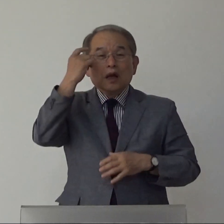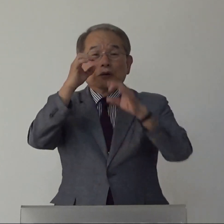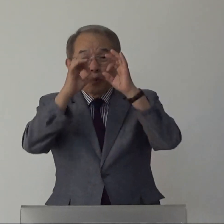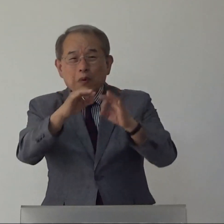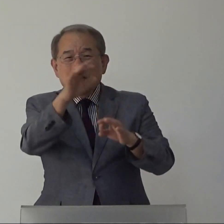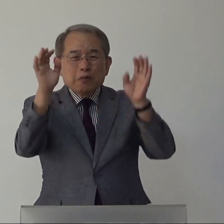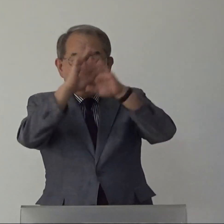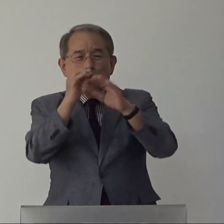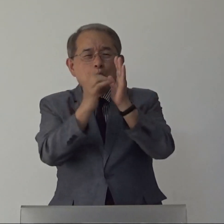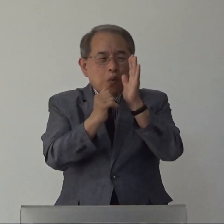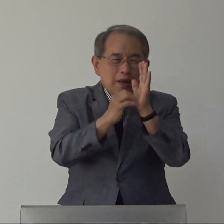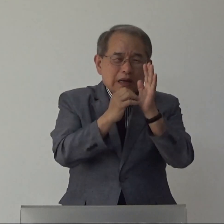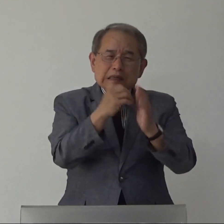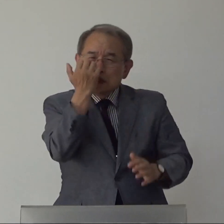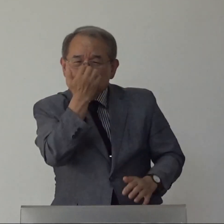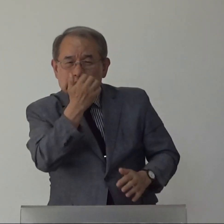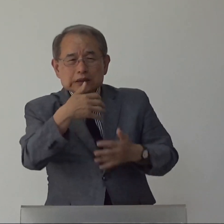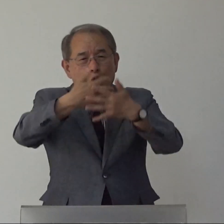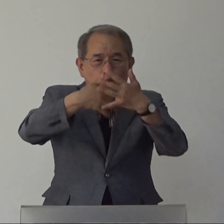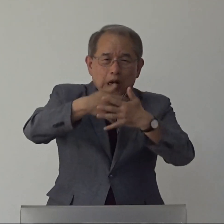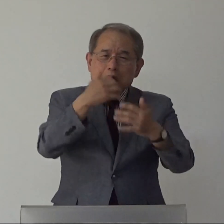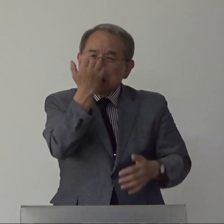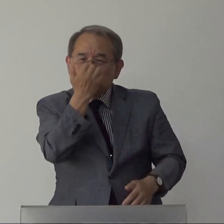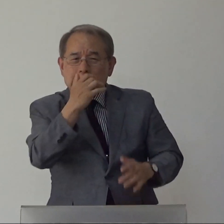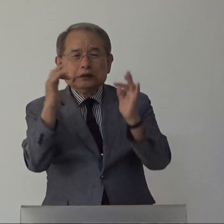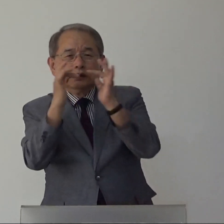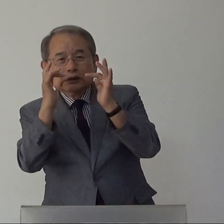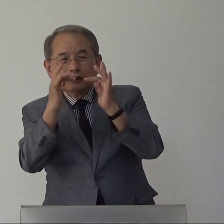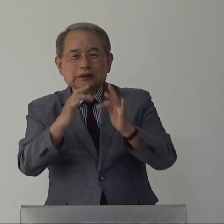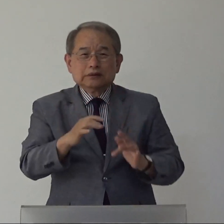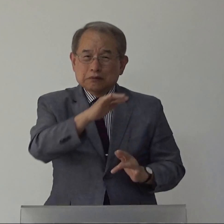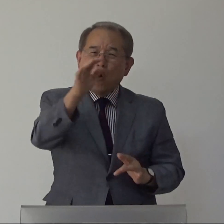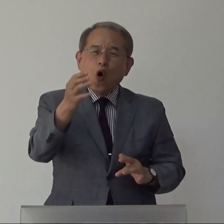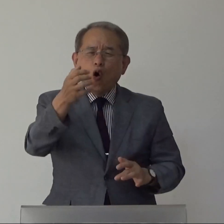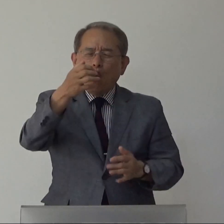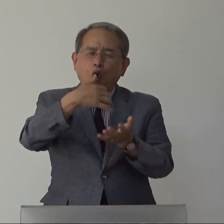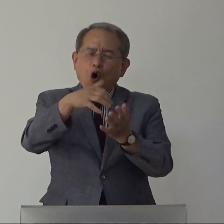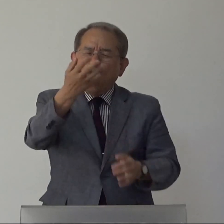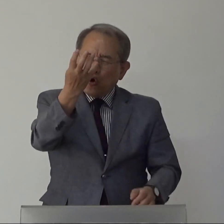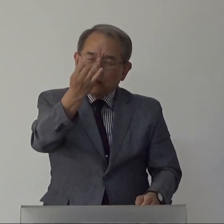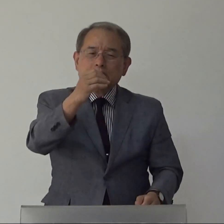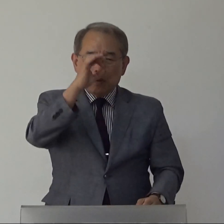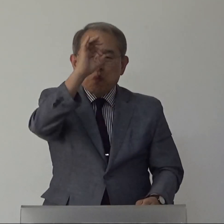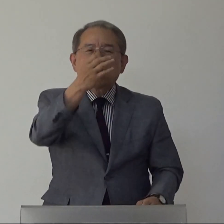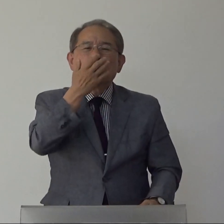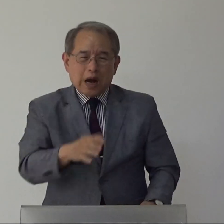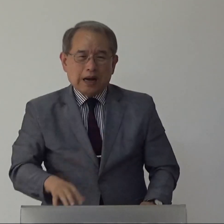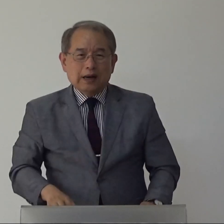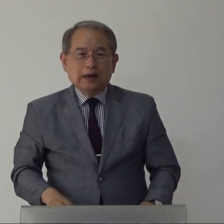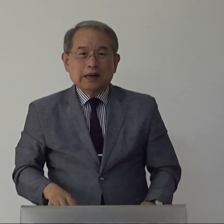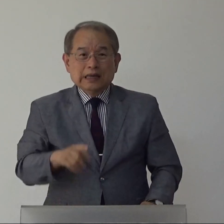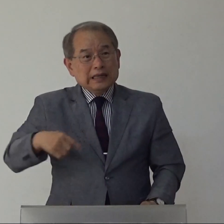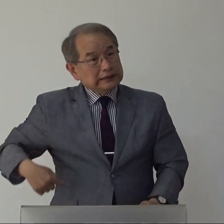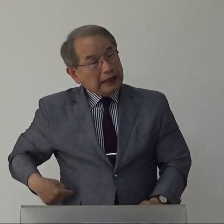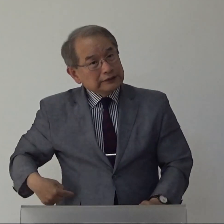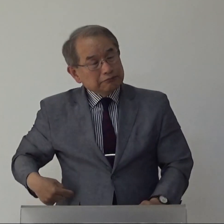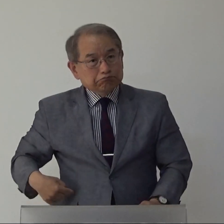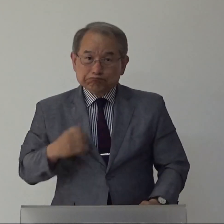겉으로는 사람에게 발각되지 않았을 뿐 안에는 죄성이 가득하기 때문입니다. 사람이 보지 않는 곳에는 너무나